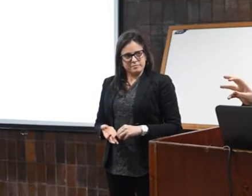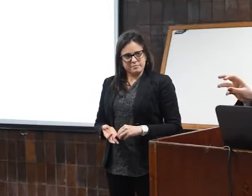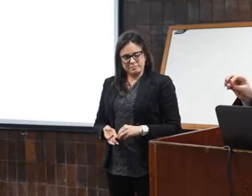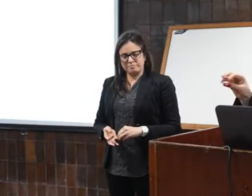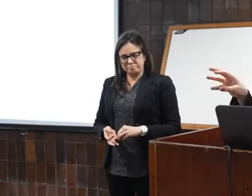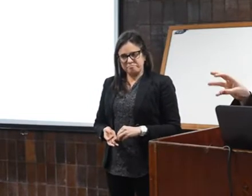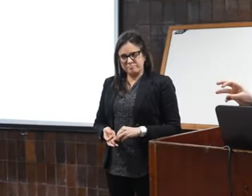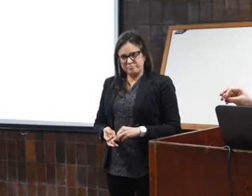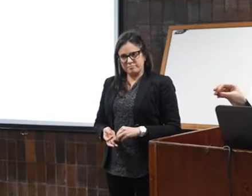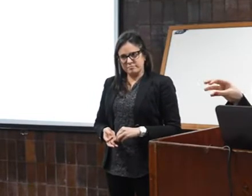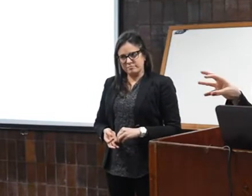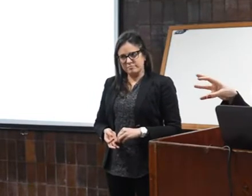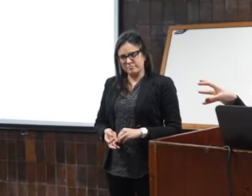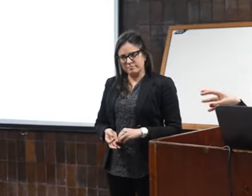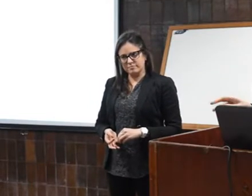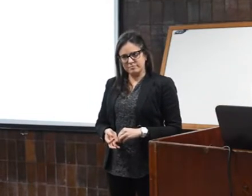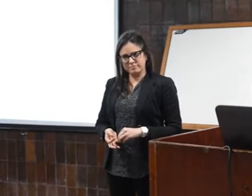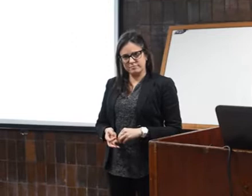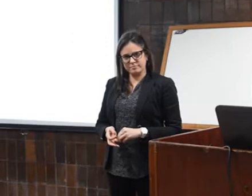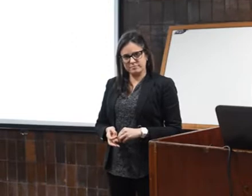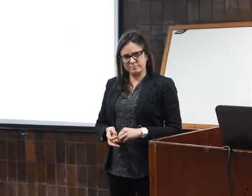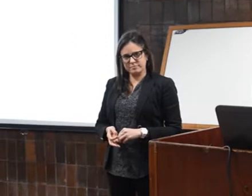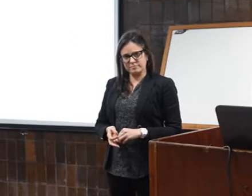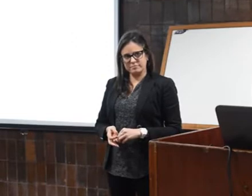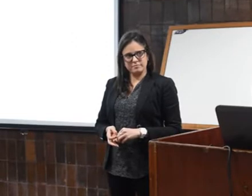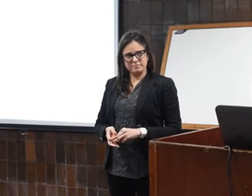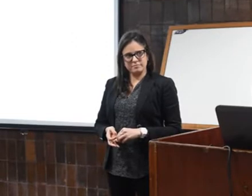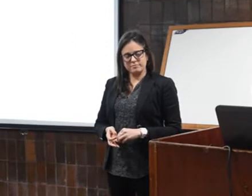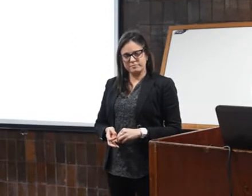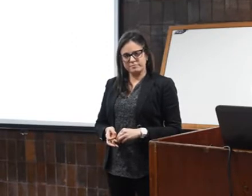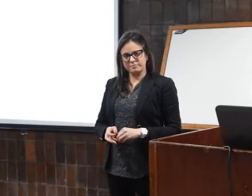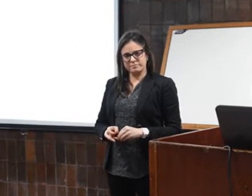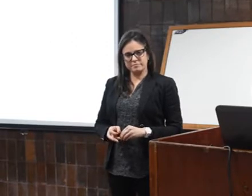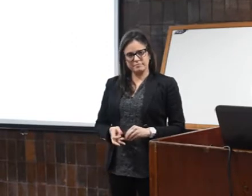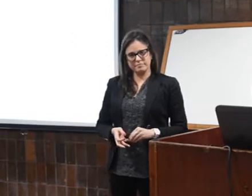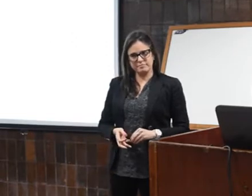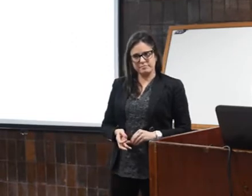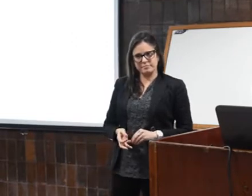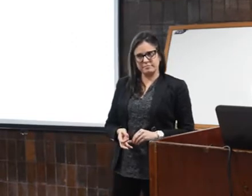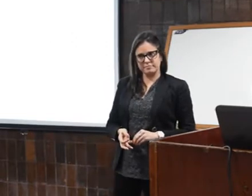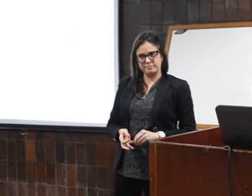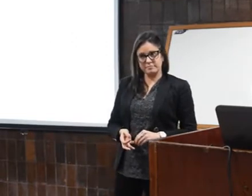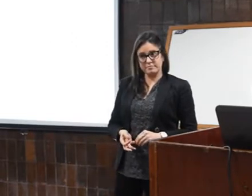de crear situaciones o transacciones que los permita eso